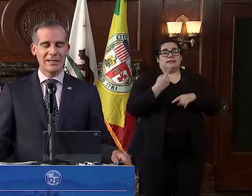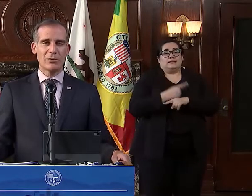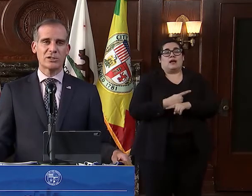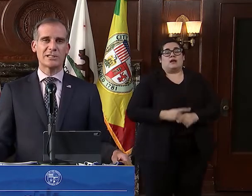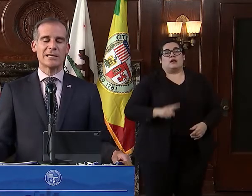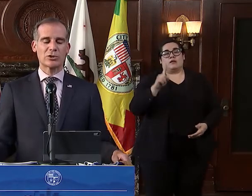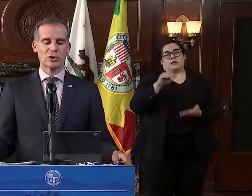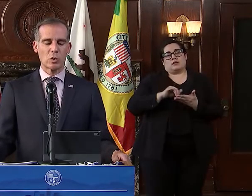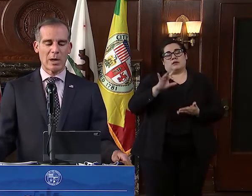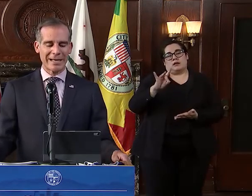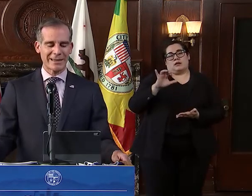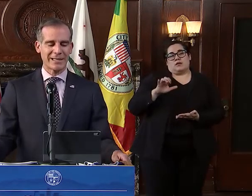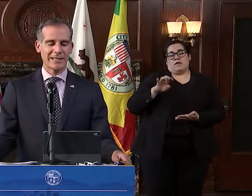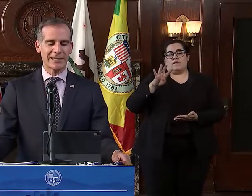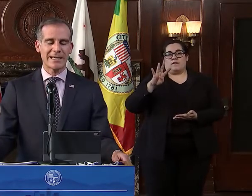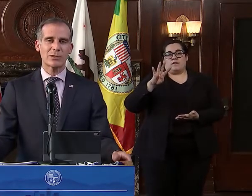hubieron